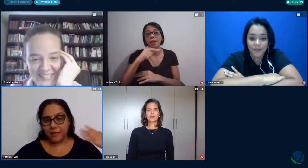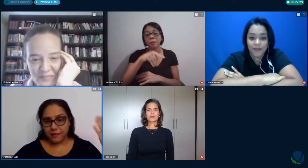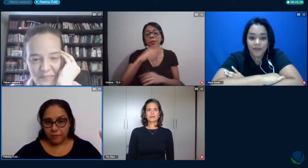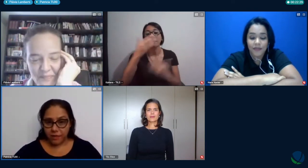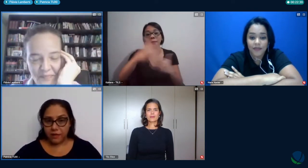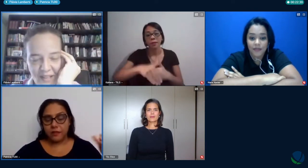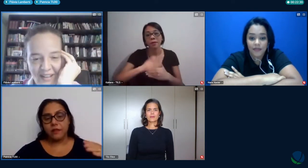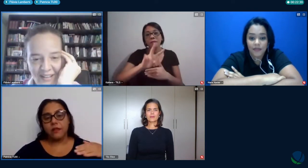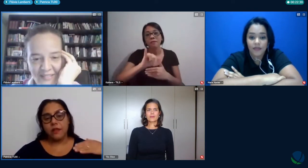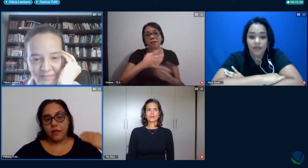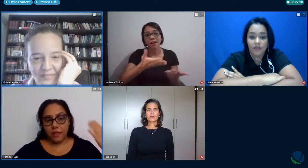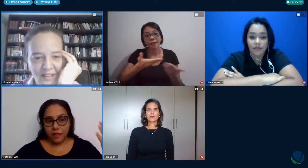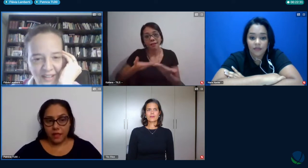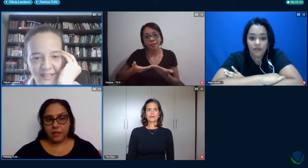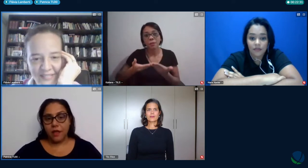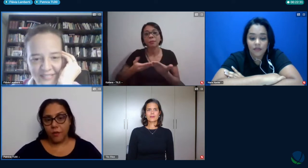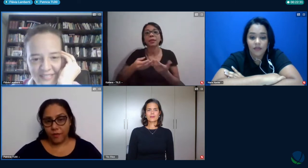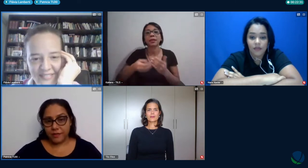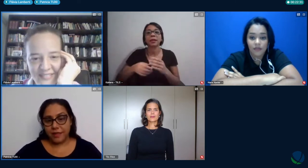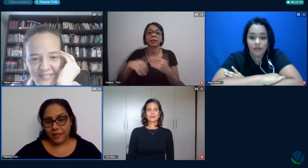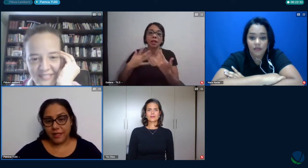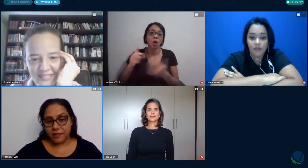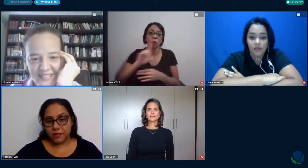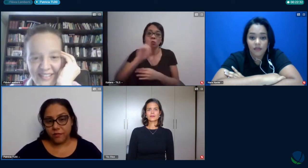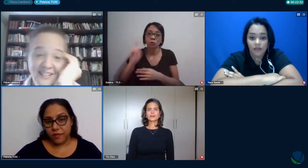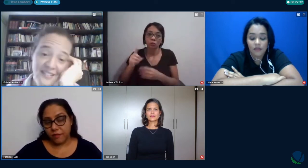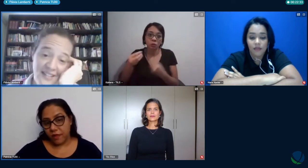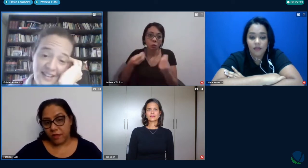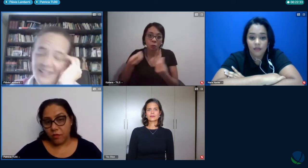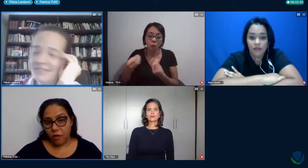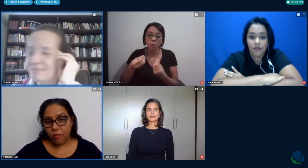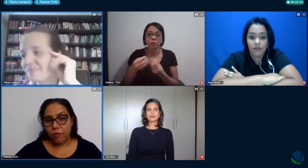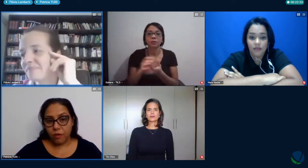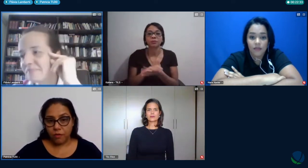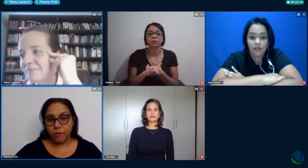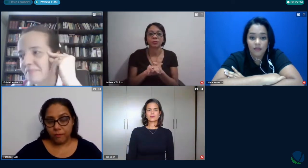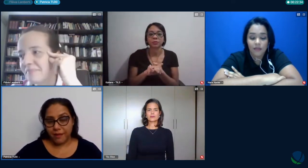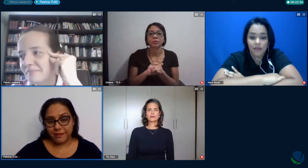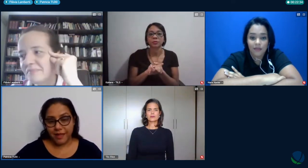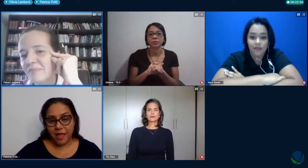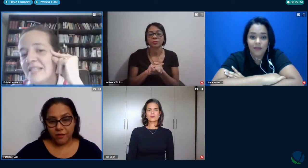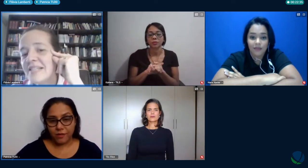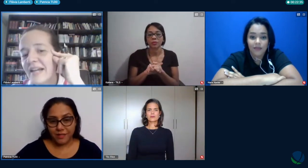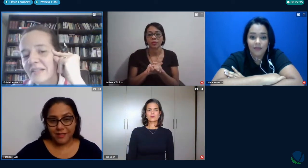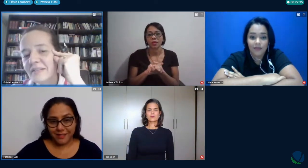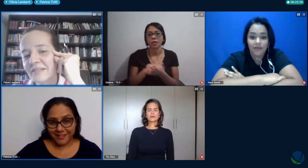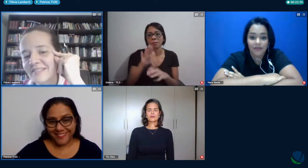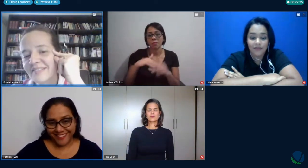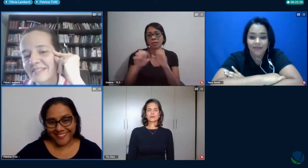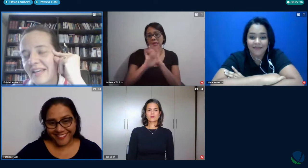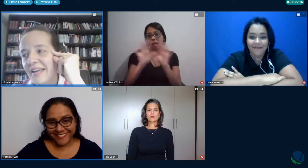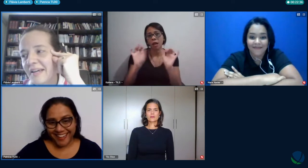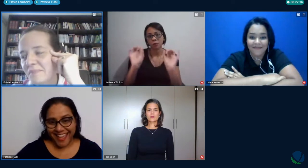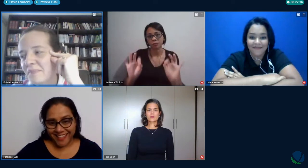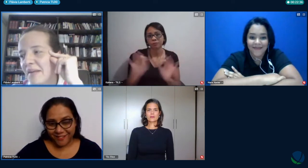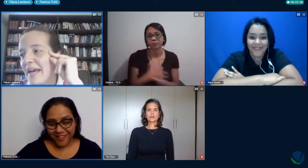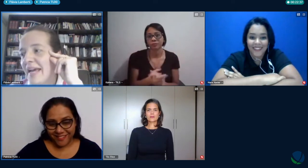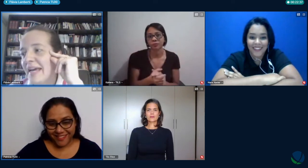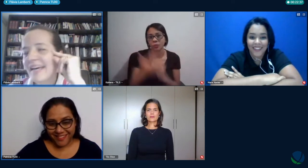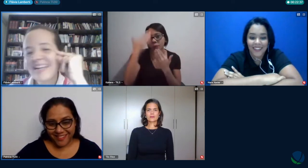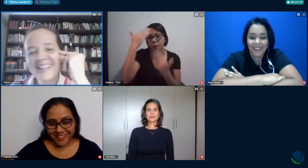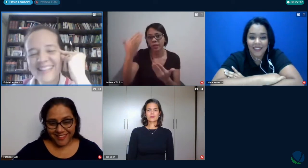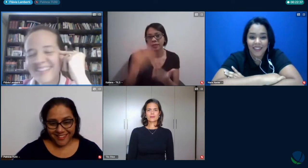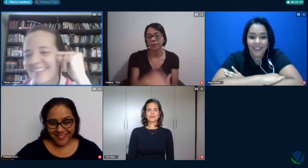será recebida e que, então, será definida para o público. Mas, claro, exato. Com certeza. É.